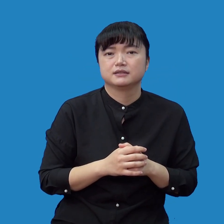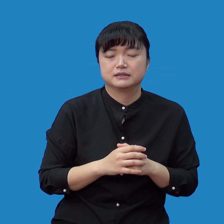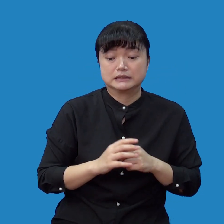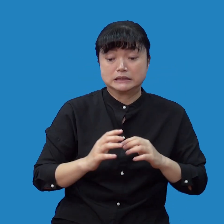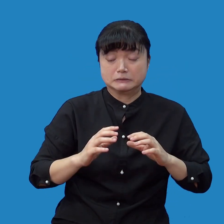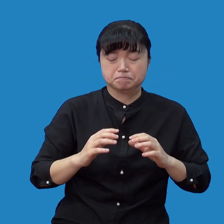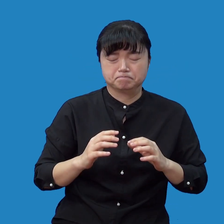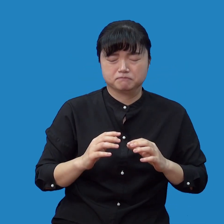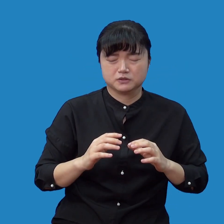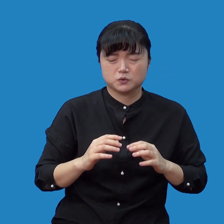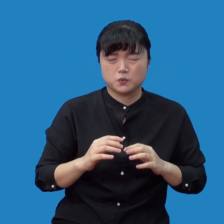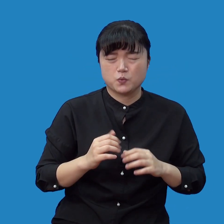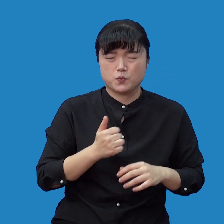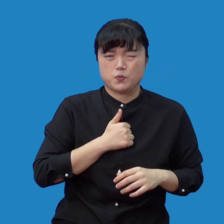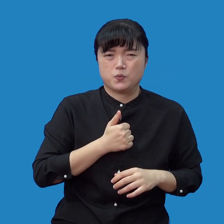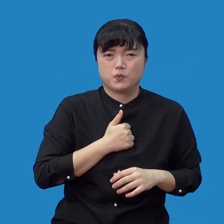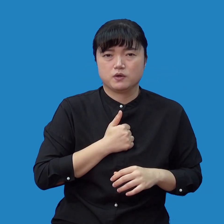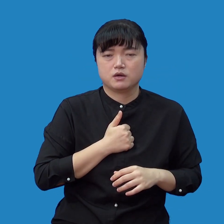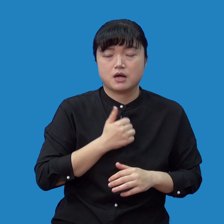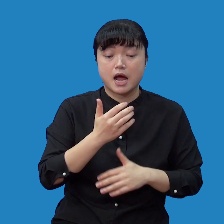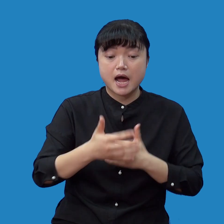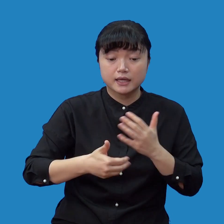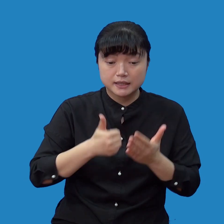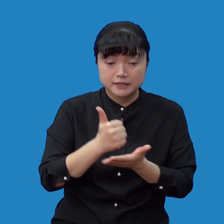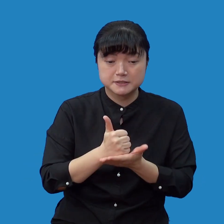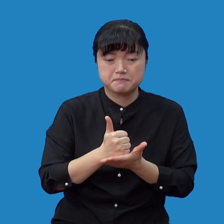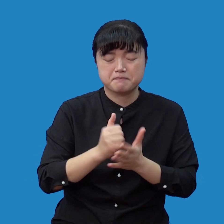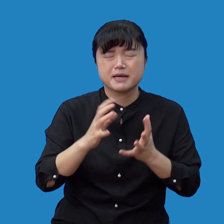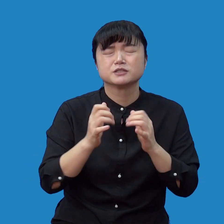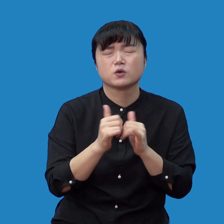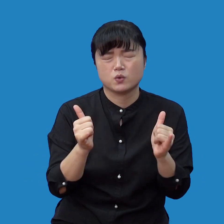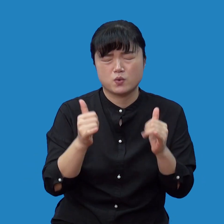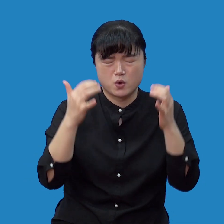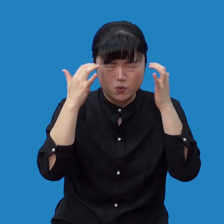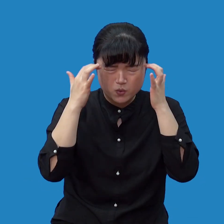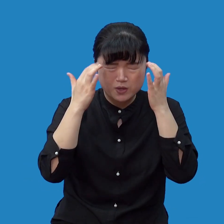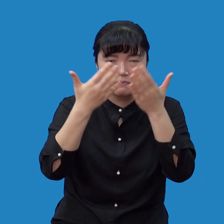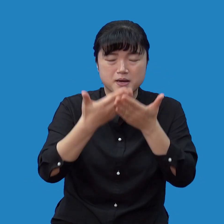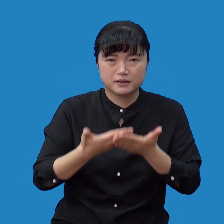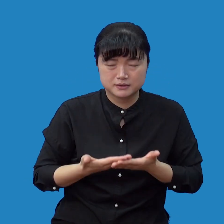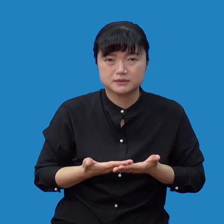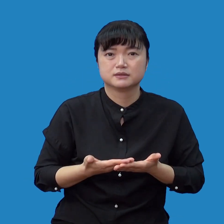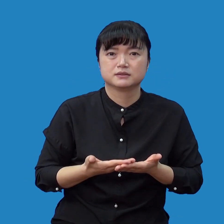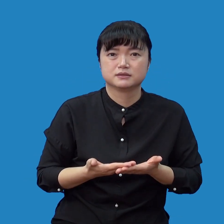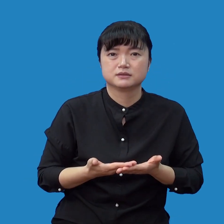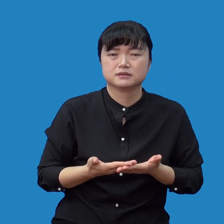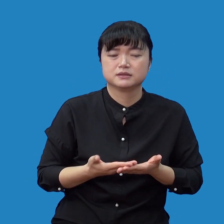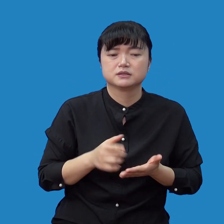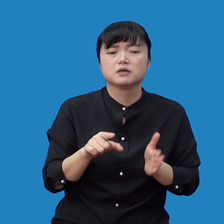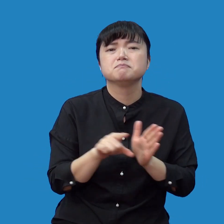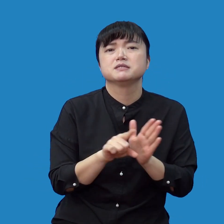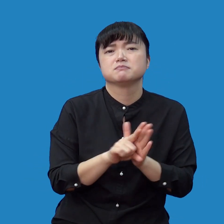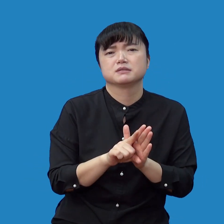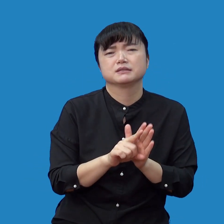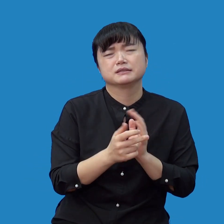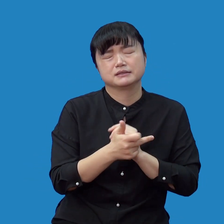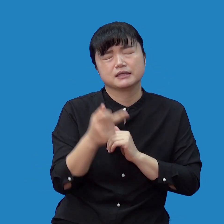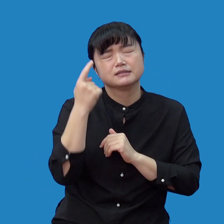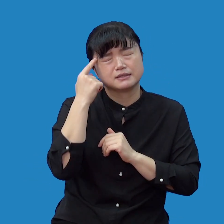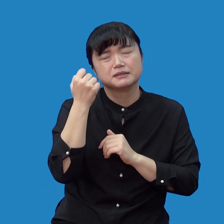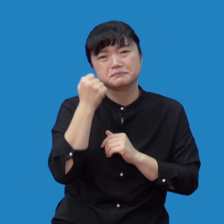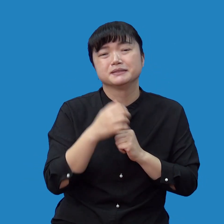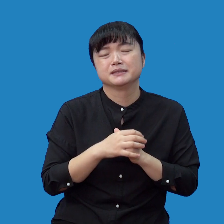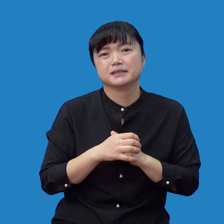것보다 하나님의 백성과 함께 고난받는 자리에 함께 섰다, 이 믿음이 더 크다 생각됩니다.